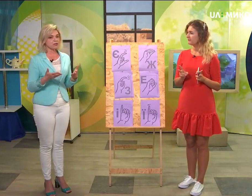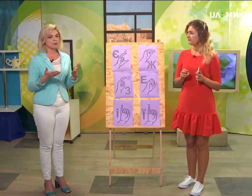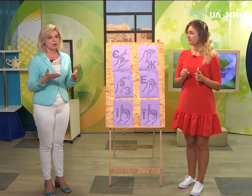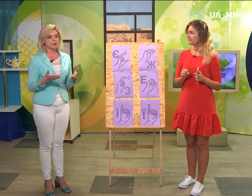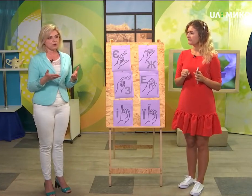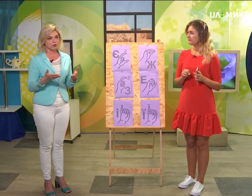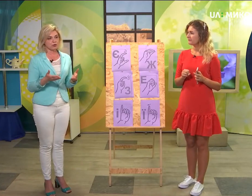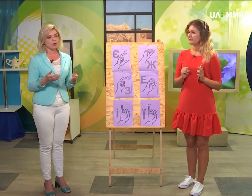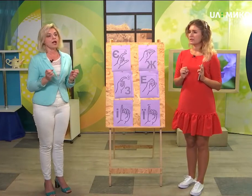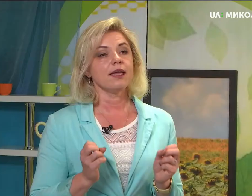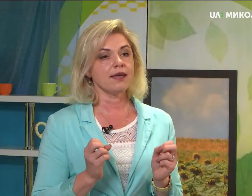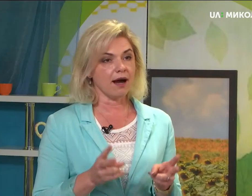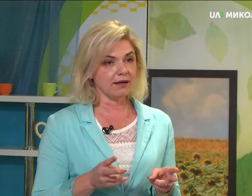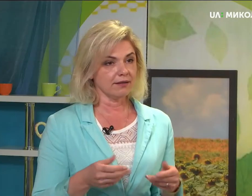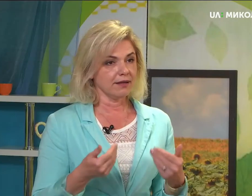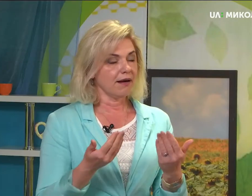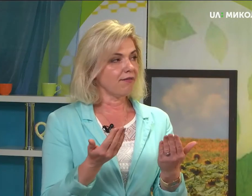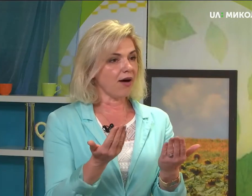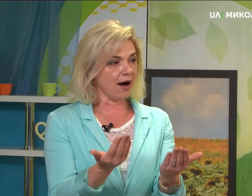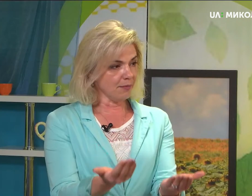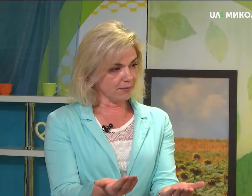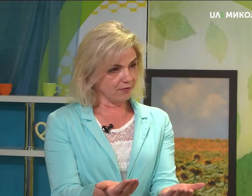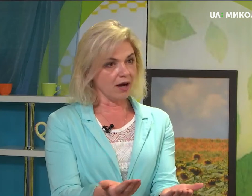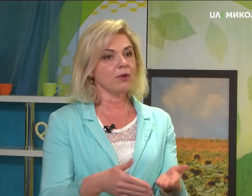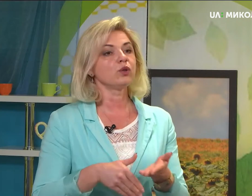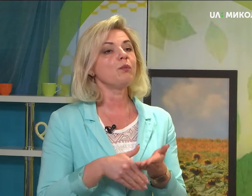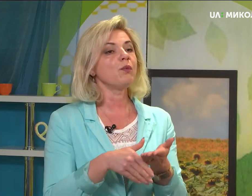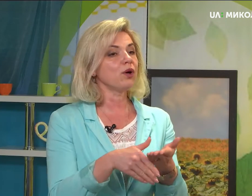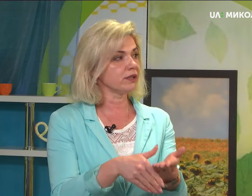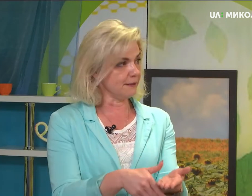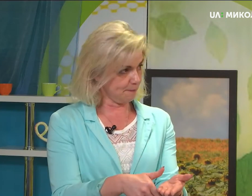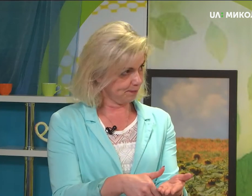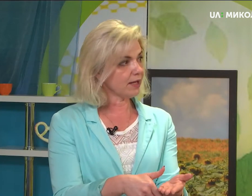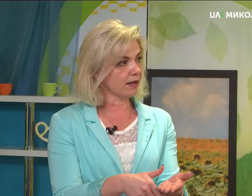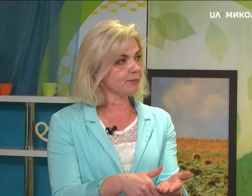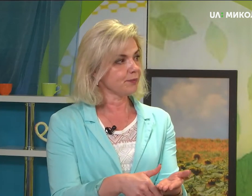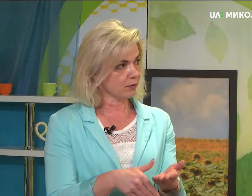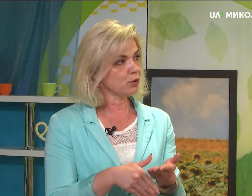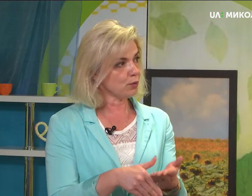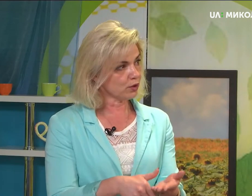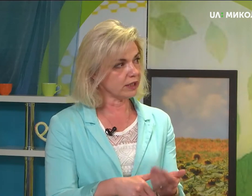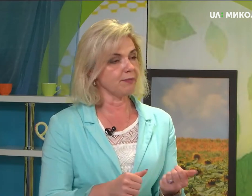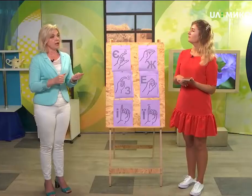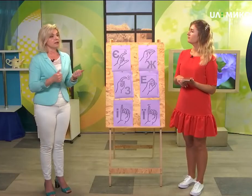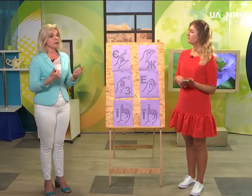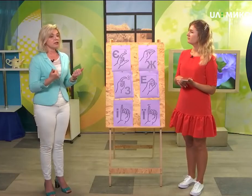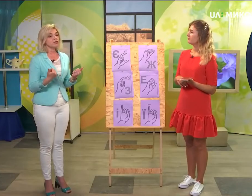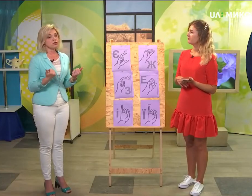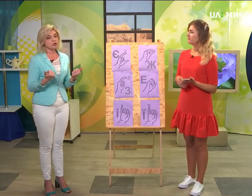показуємо і проговорюємо. Як? Вам допомогти. Так, допомогти. Наприклад, нечуюча